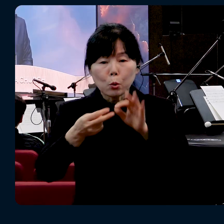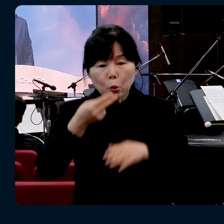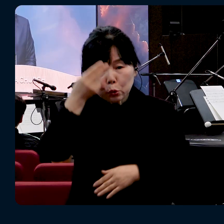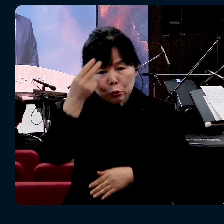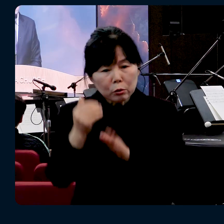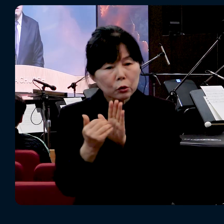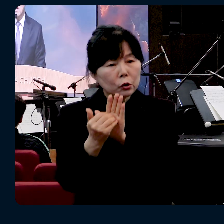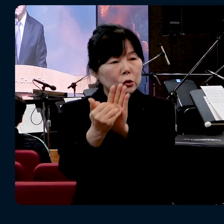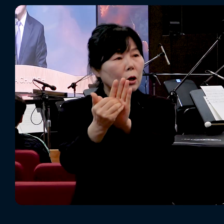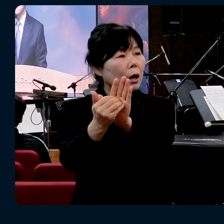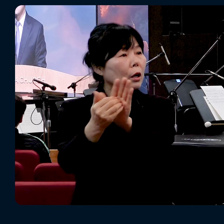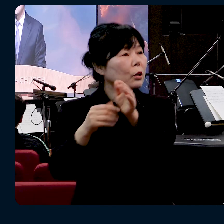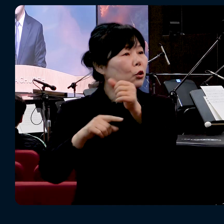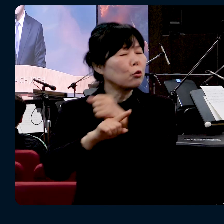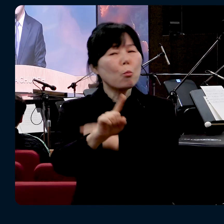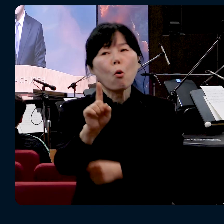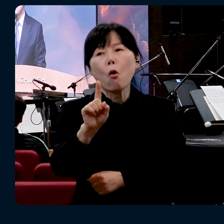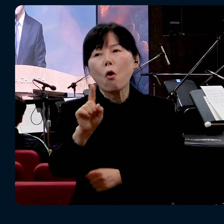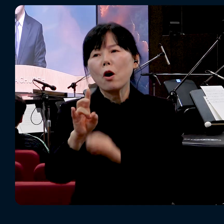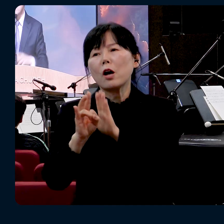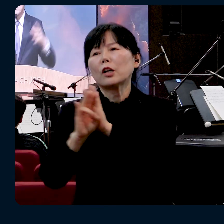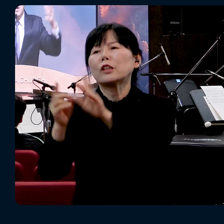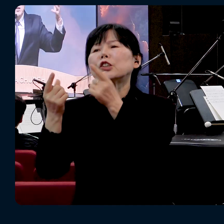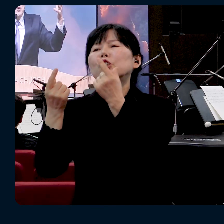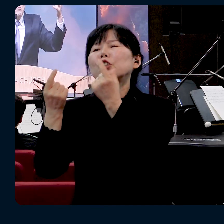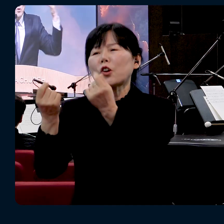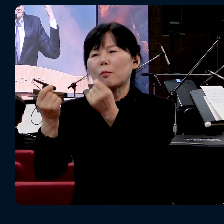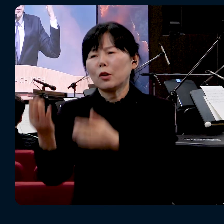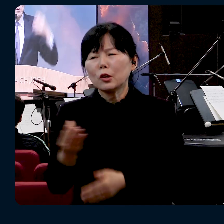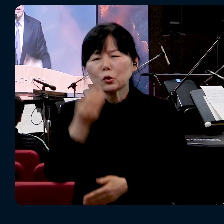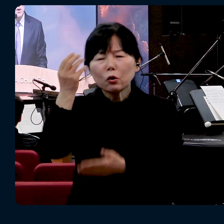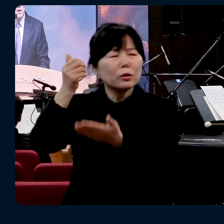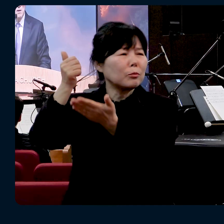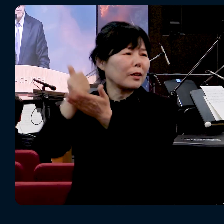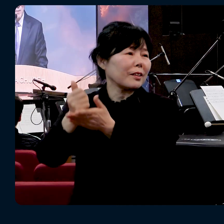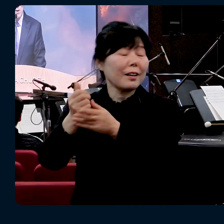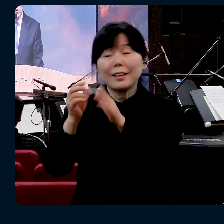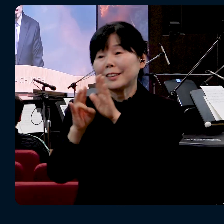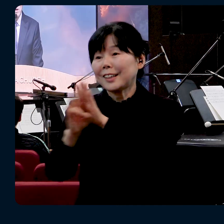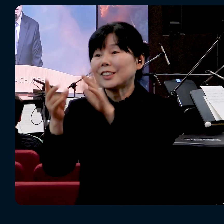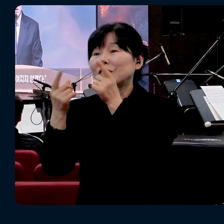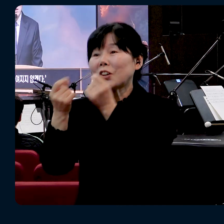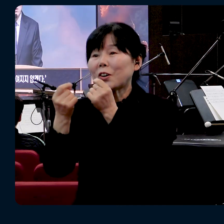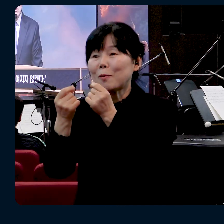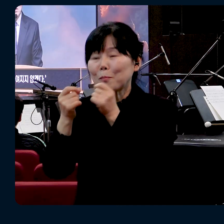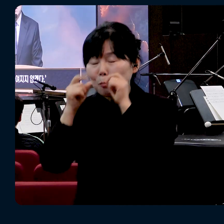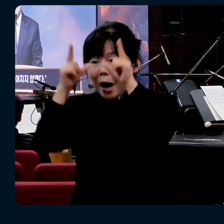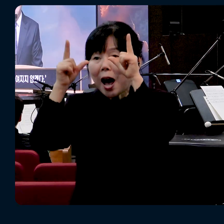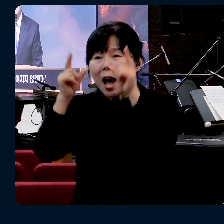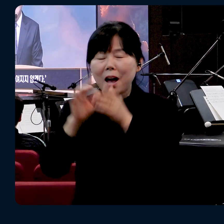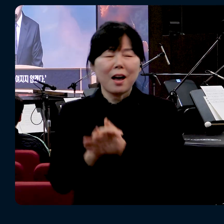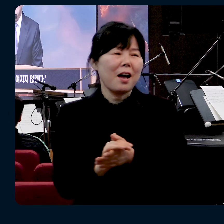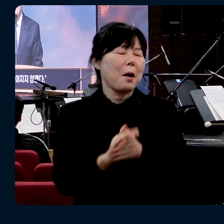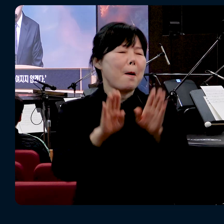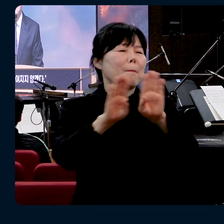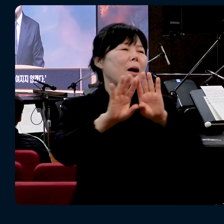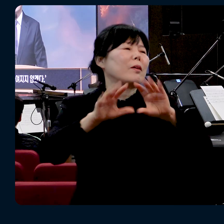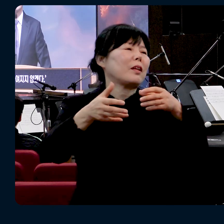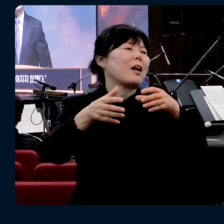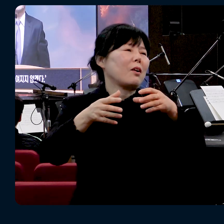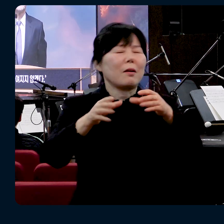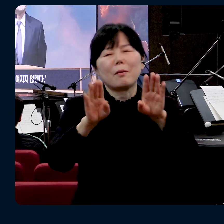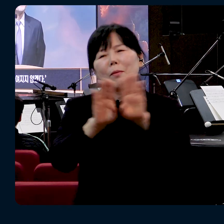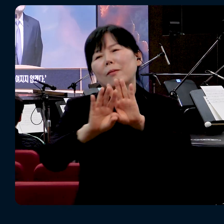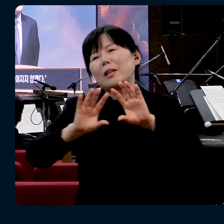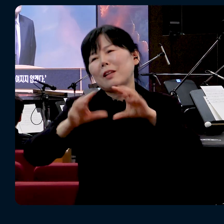그 포도주를 거부했을까? 성령께서 계시처럼 주신 것은 바벨론에 길들여지지 않겠다